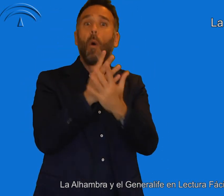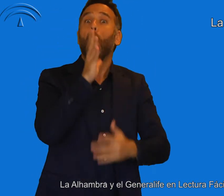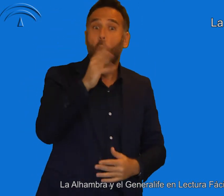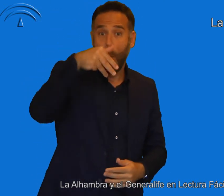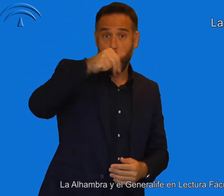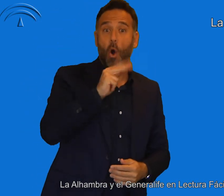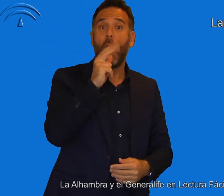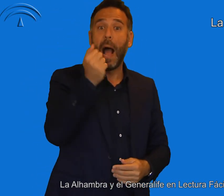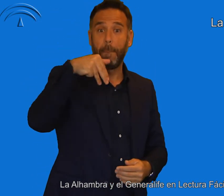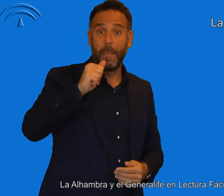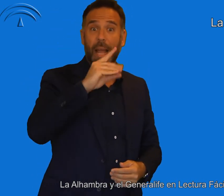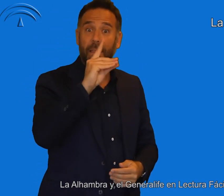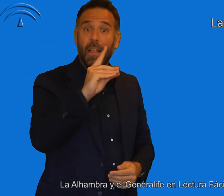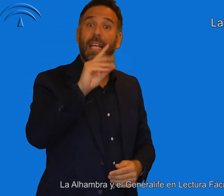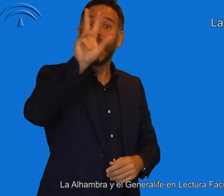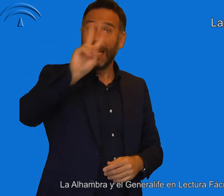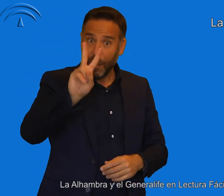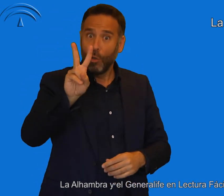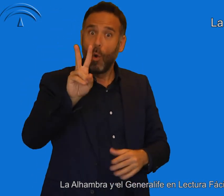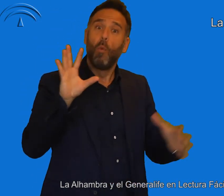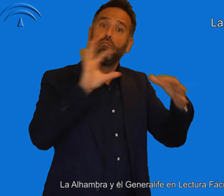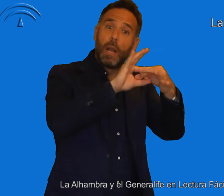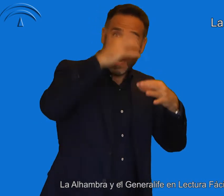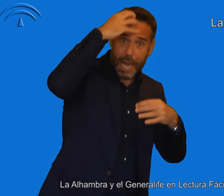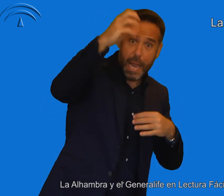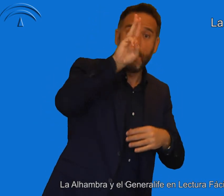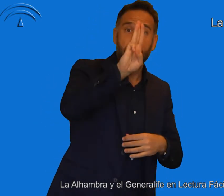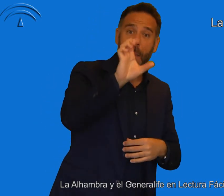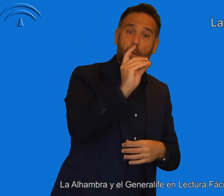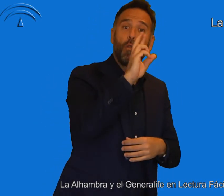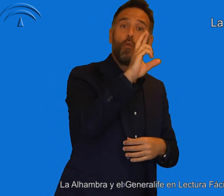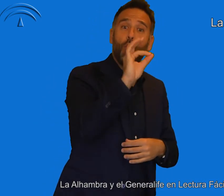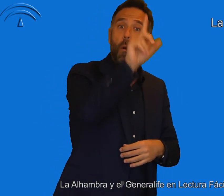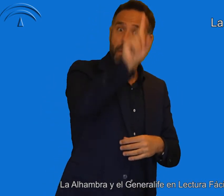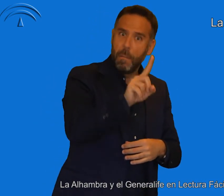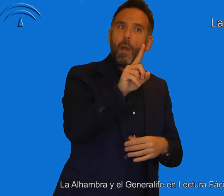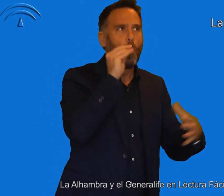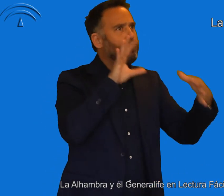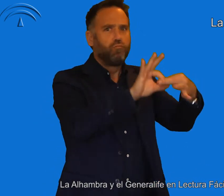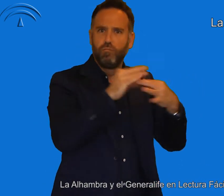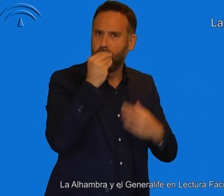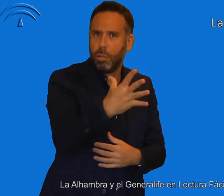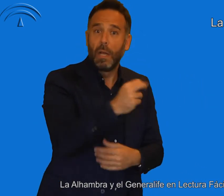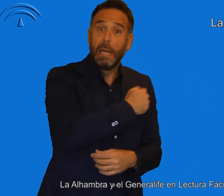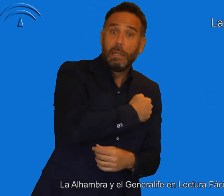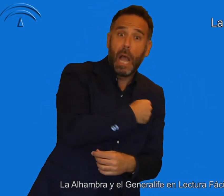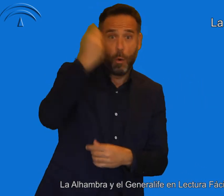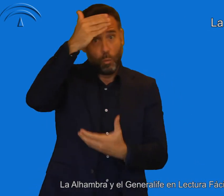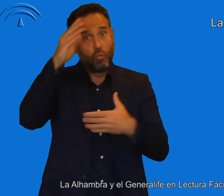buenas relaciones con el rey Pedro I. En la alcoba del centro hay unos reyes pintados. Esa era